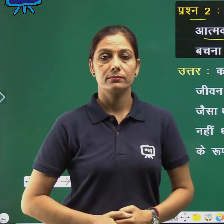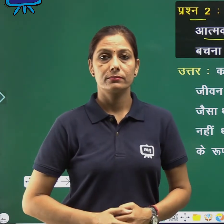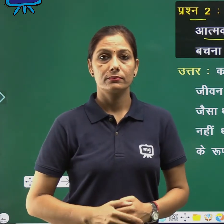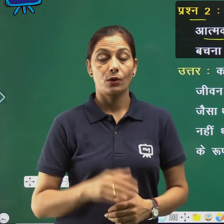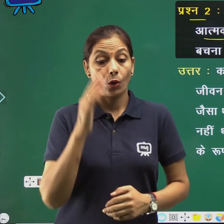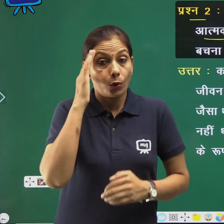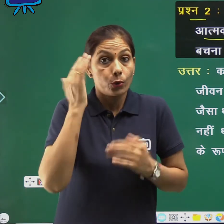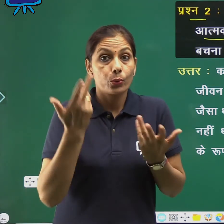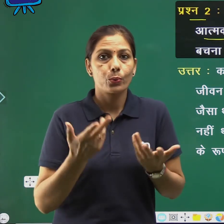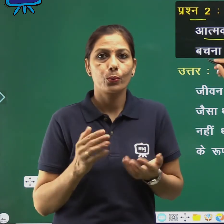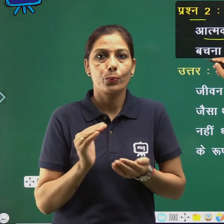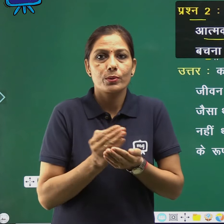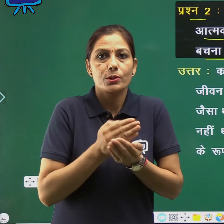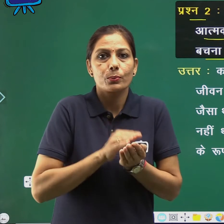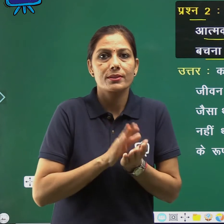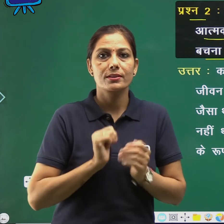क्यों बचना चाहते थे?